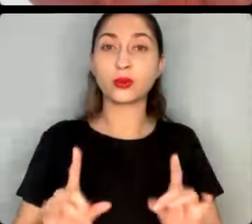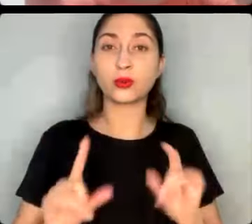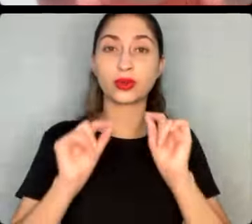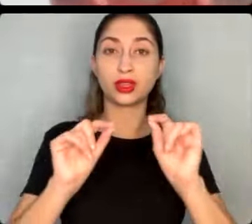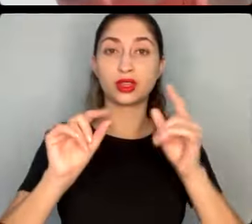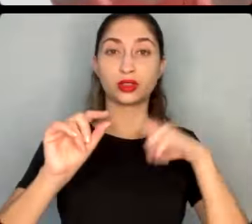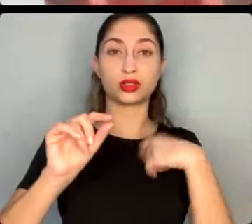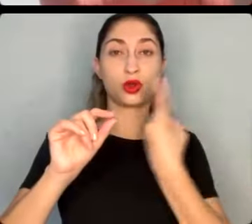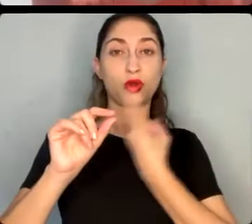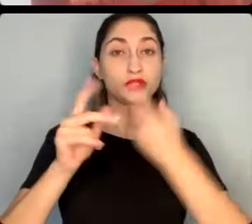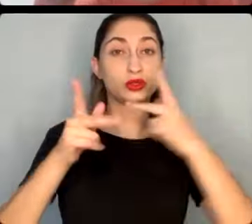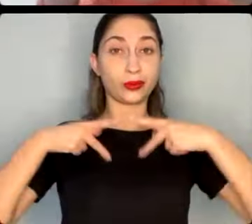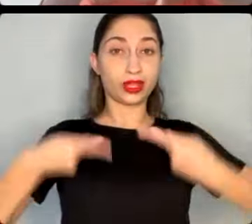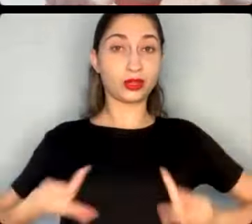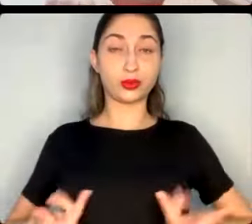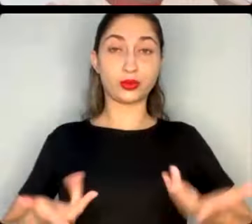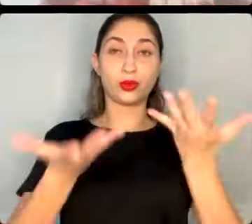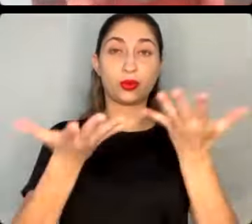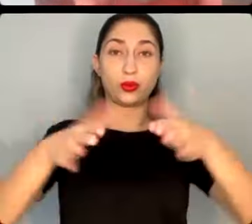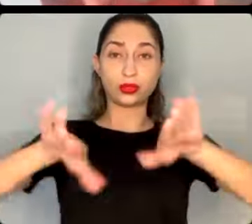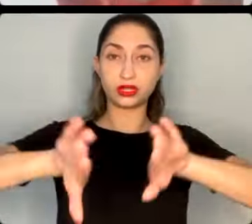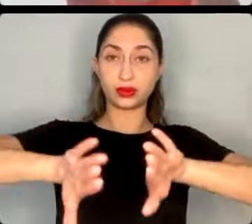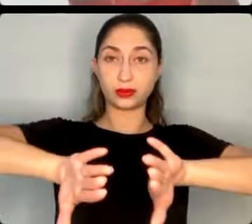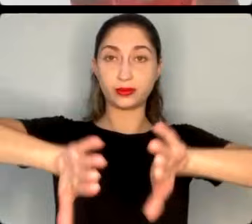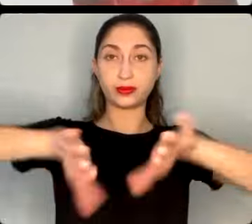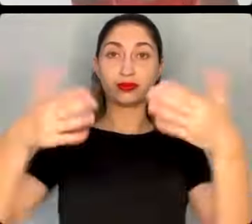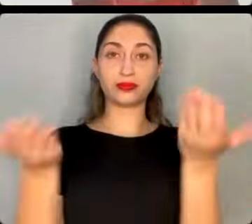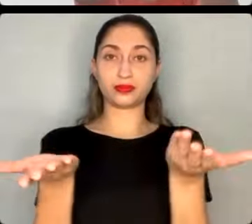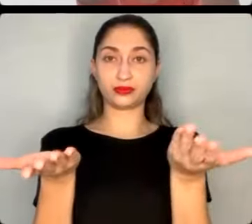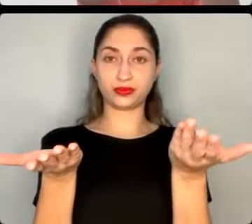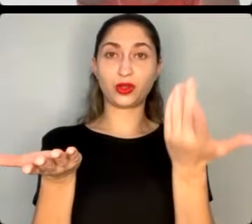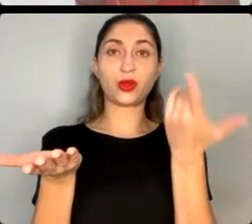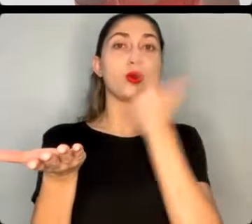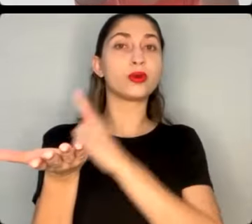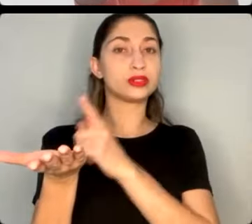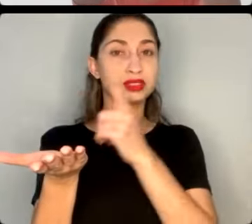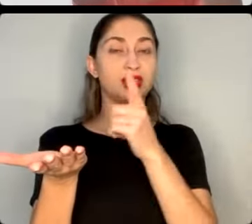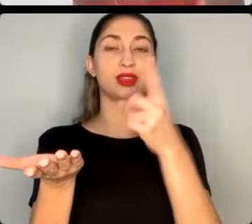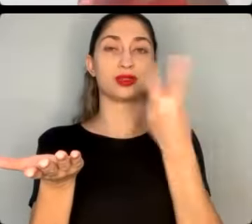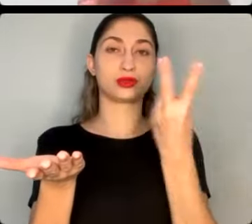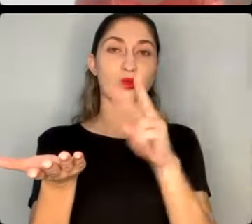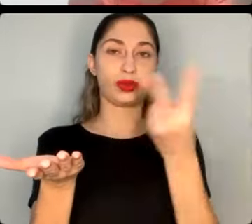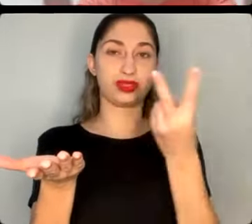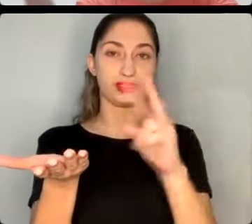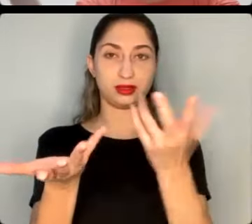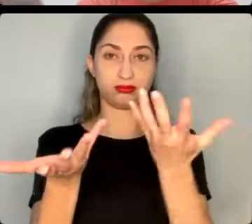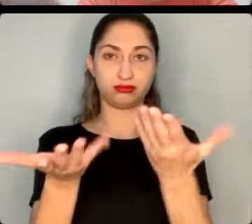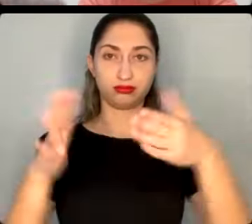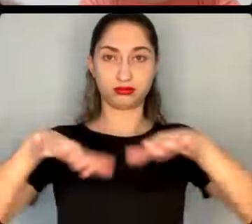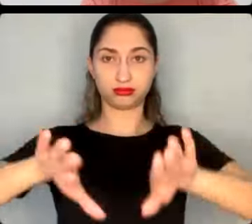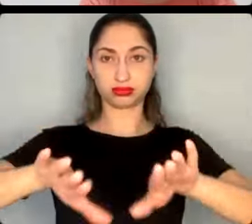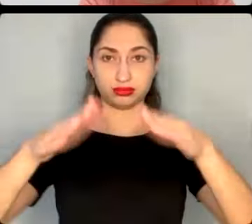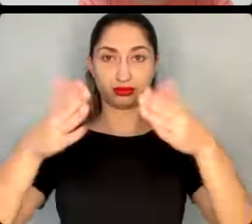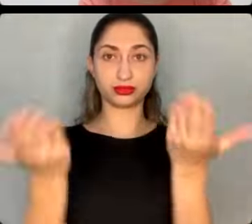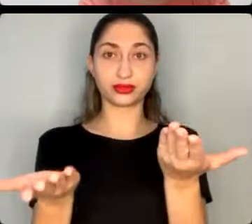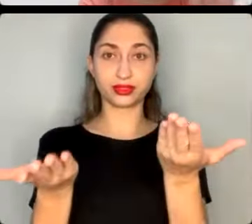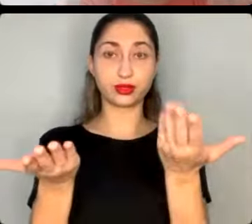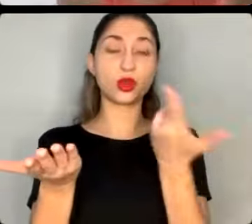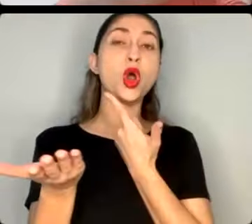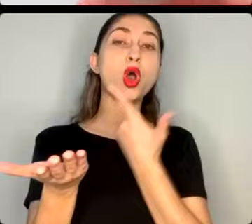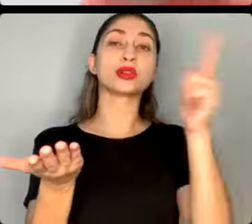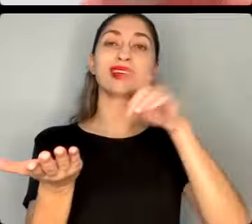humanos, que você faz pronação e faz supinação, né? E que nenhum dos